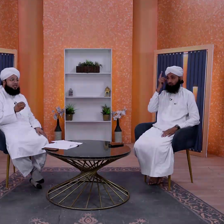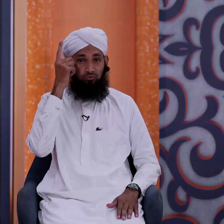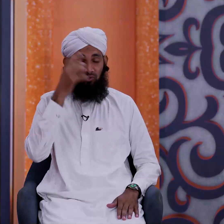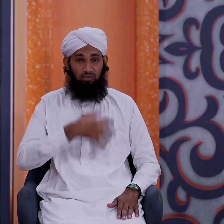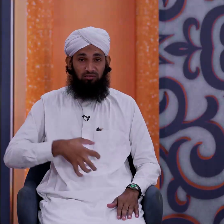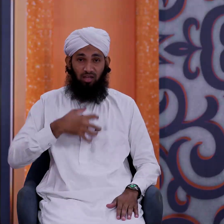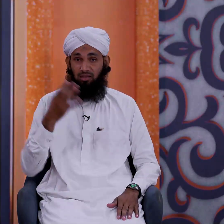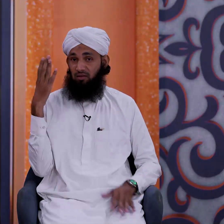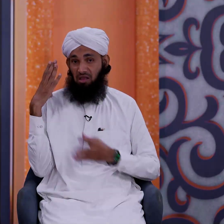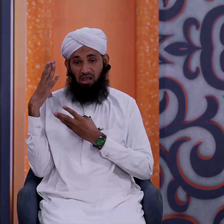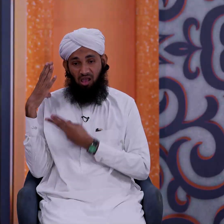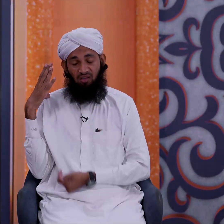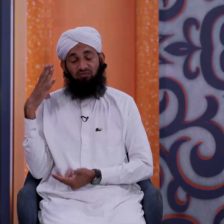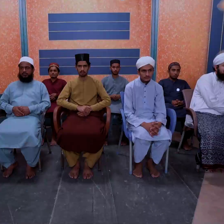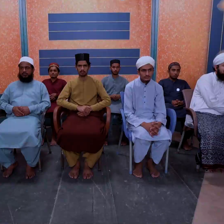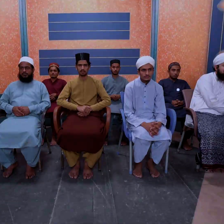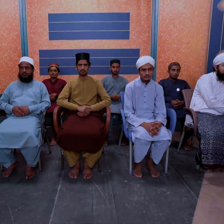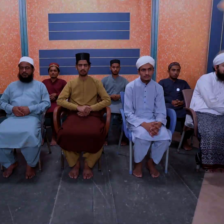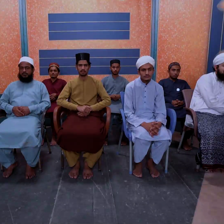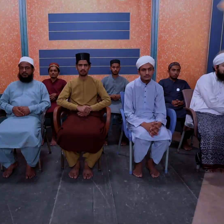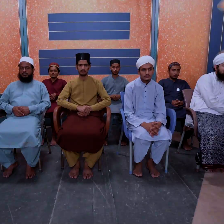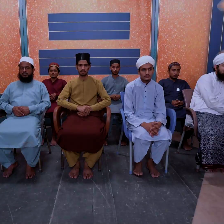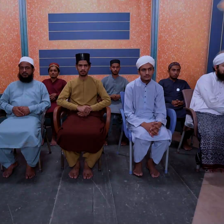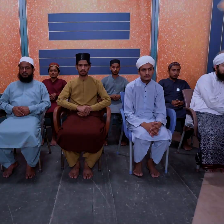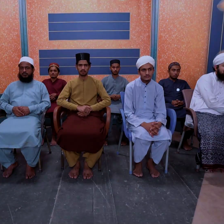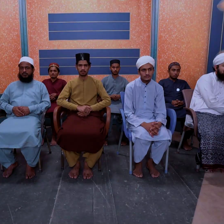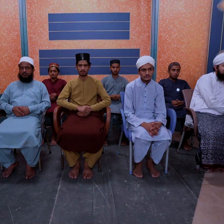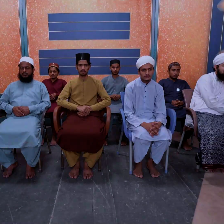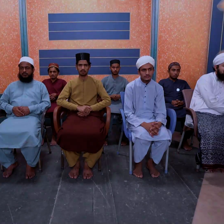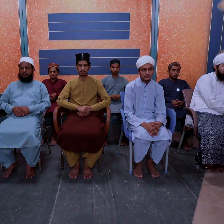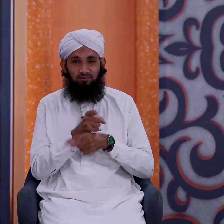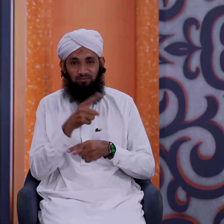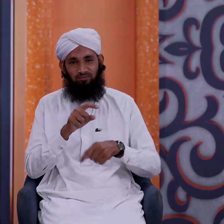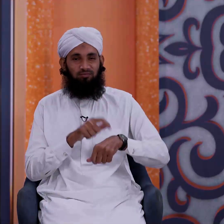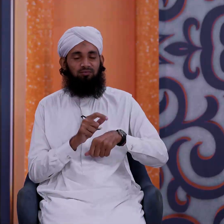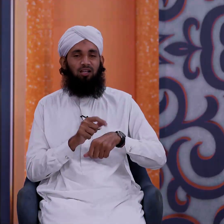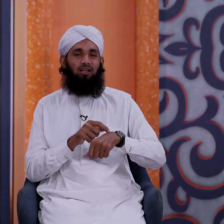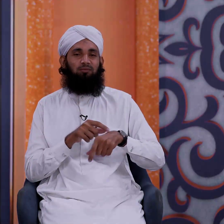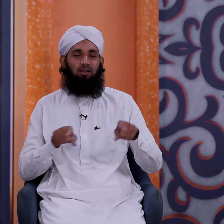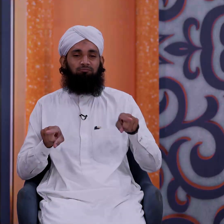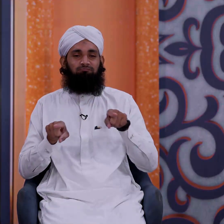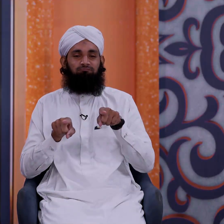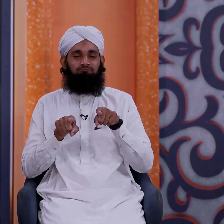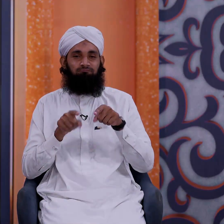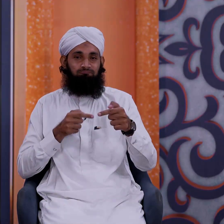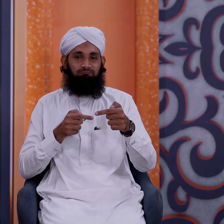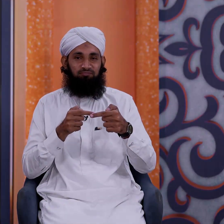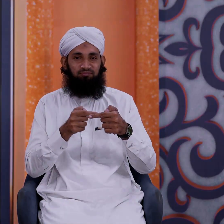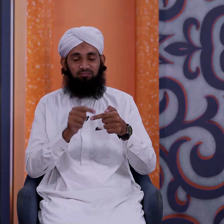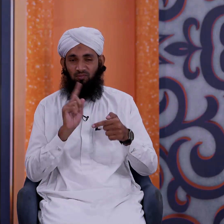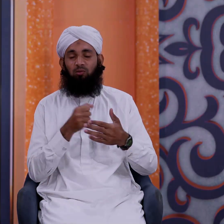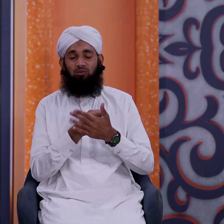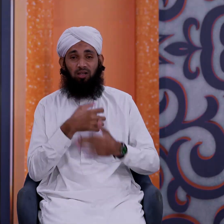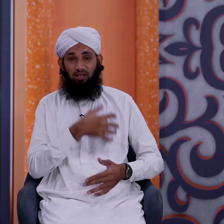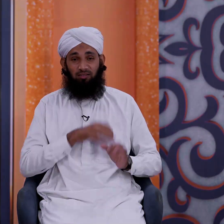ہے جیسے آگ سوکھی لکڑی کو. انہی اچھی باتوں کے ساتھ ہمارے پروگرام کا وقت ختم ہوا کہ ہم نے حسد سے بچنا ہے, حسد